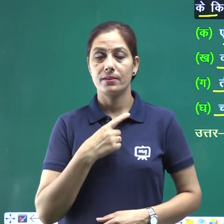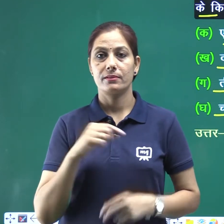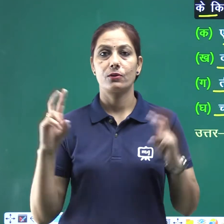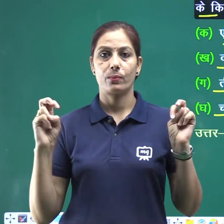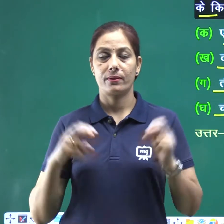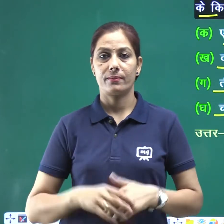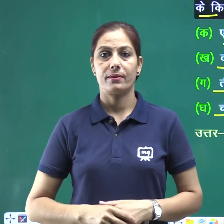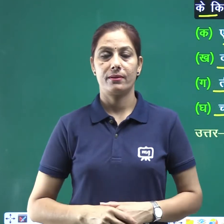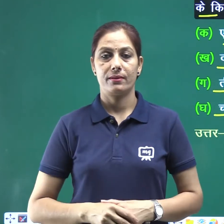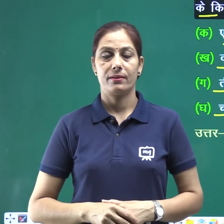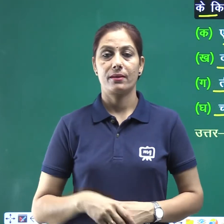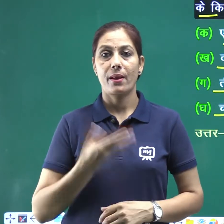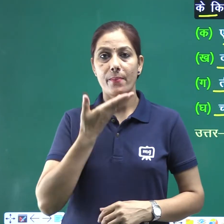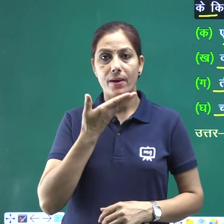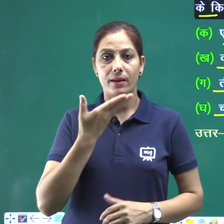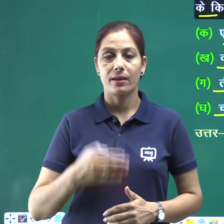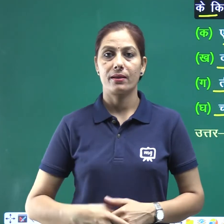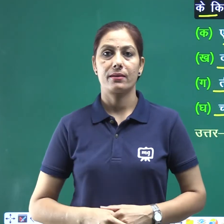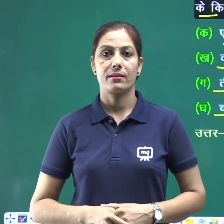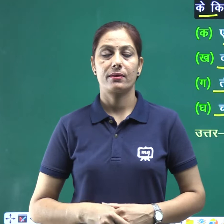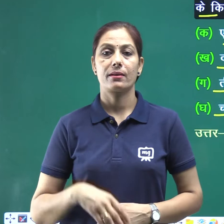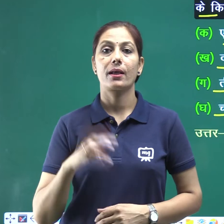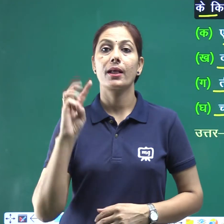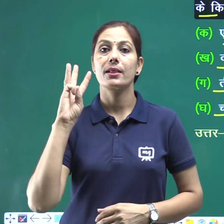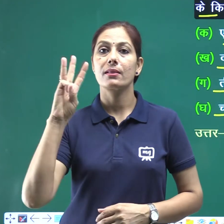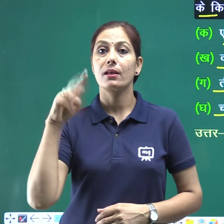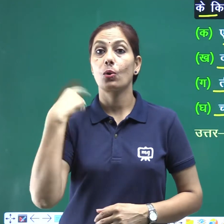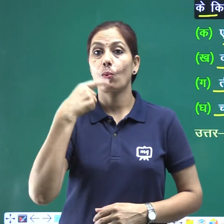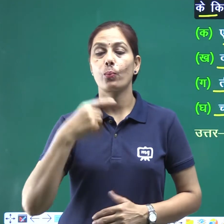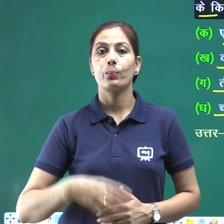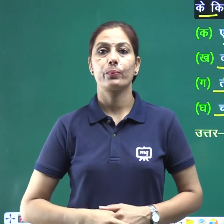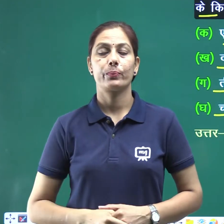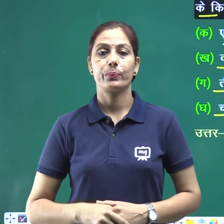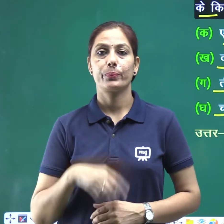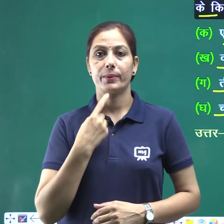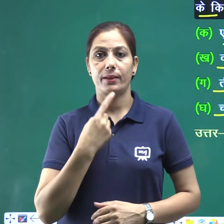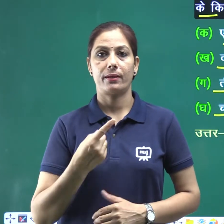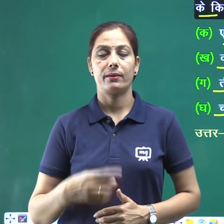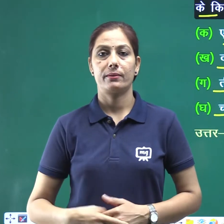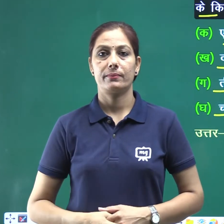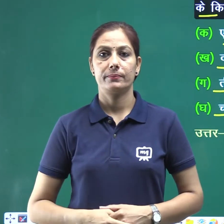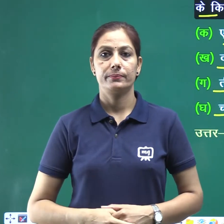में पानी के 3 रूप बताए गए हैं।